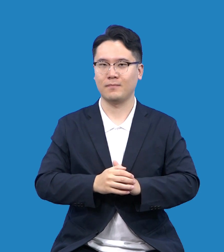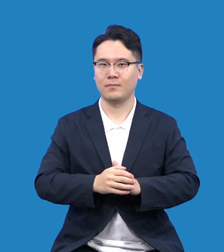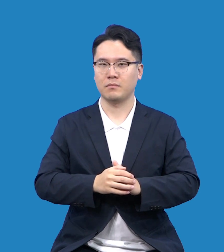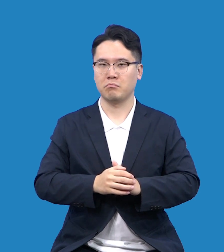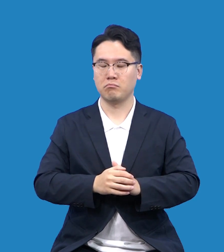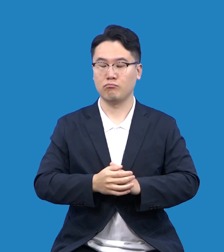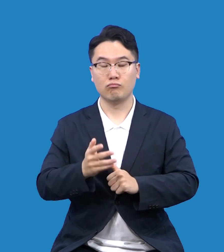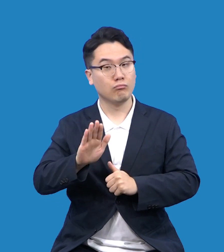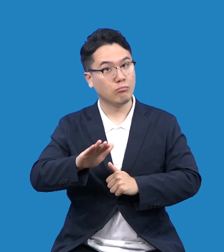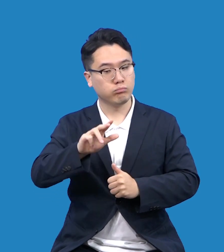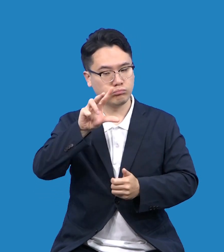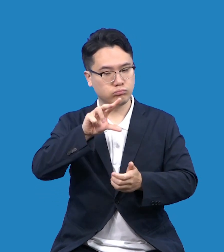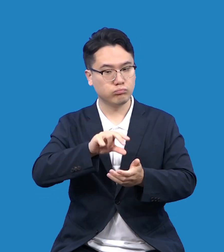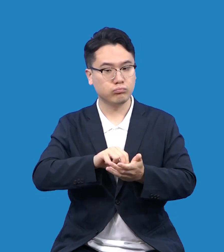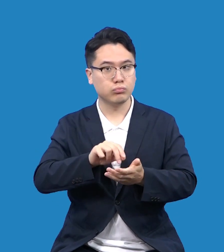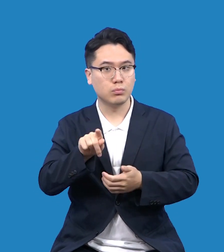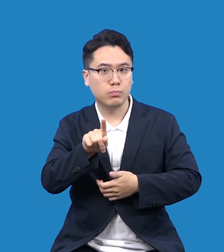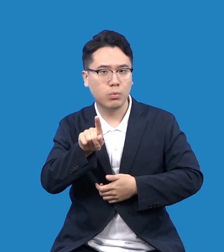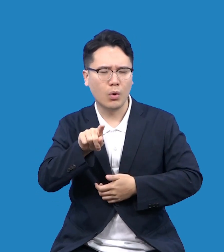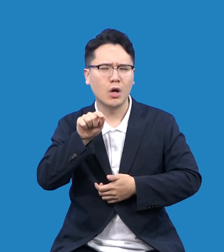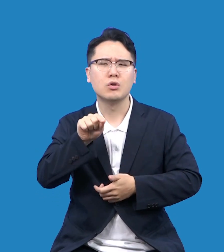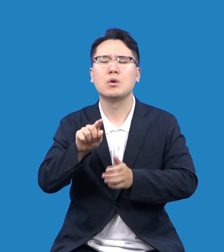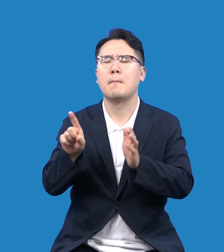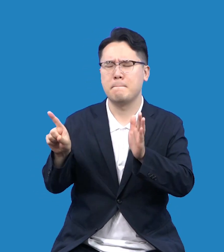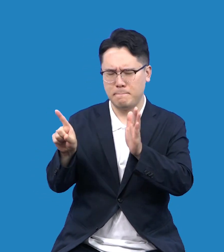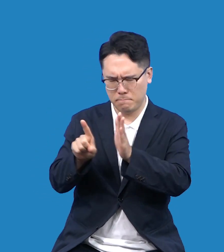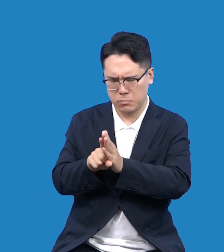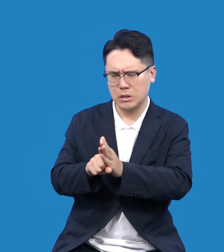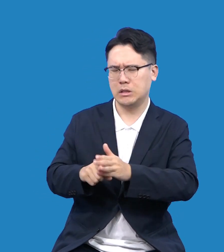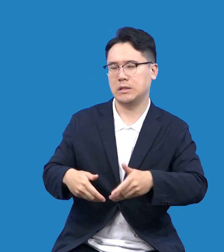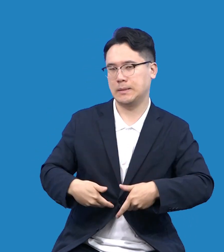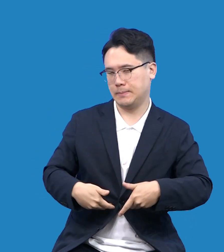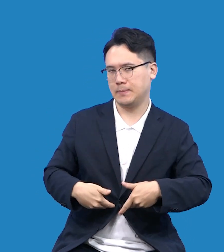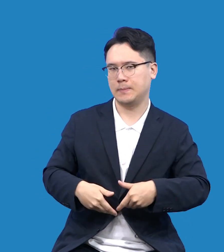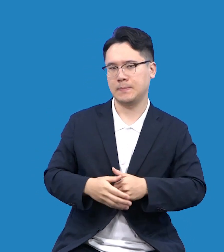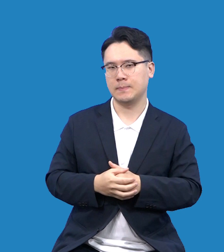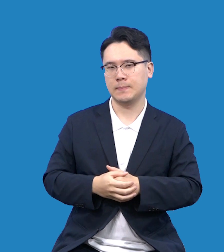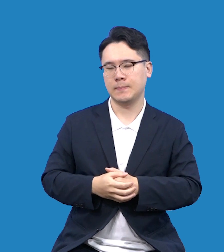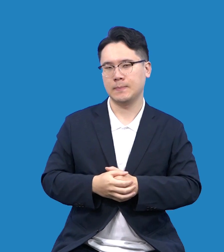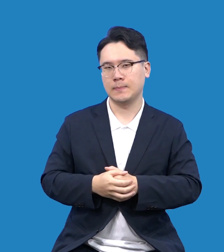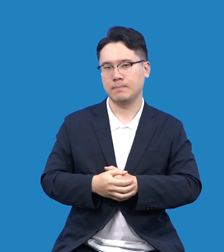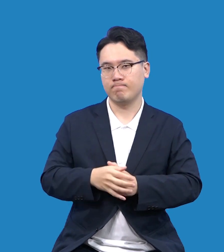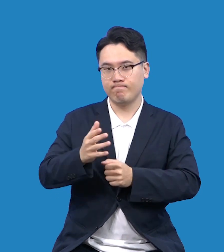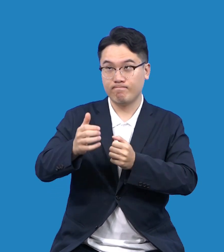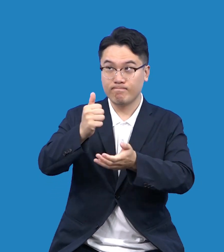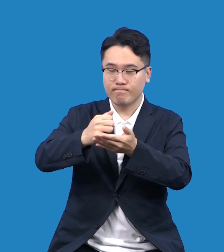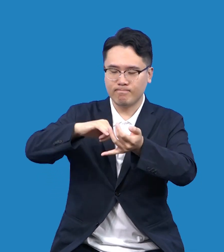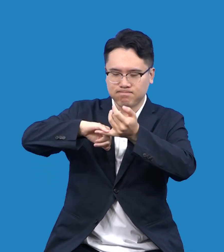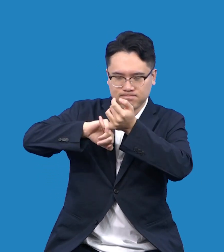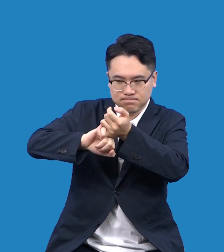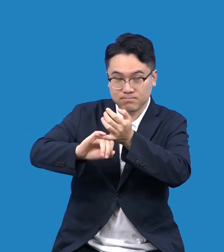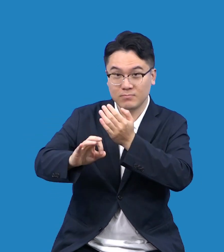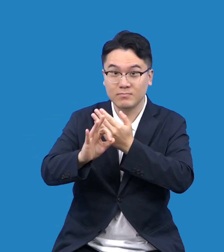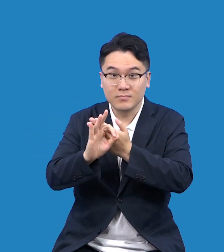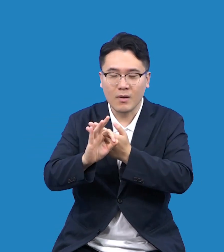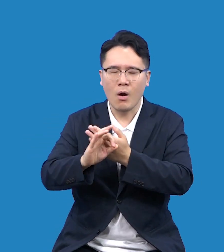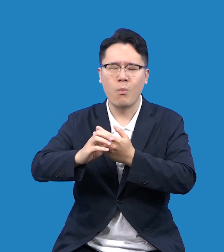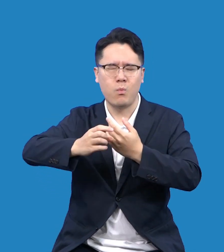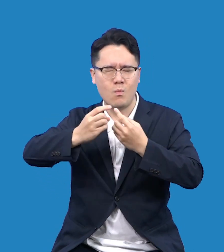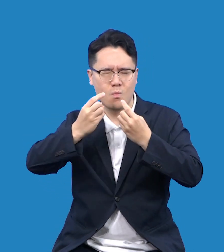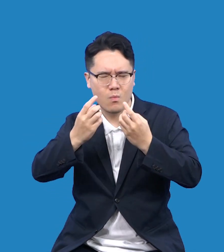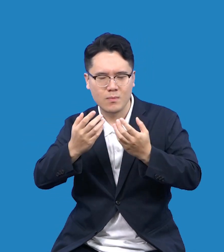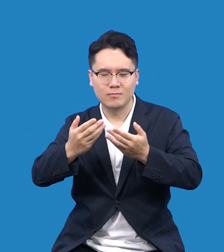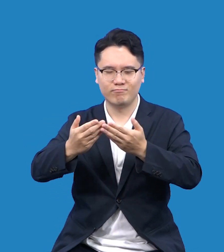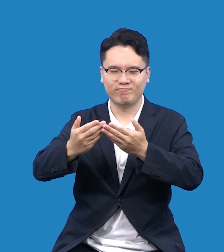근데 문제는 그것을 믿어야 했었던 것입니다. 하나님이 약속하셨다면 주실 것이다 라고 믿었어야